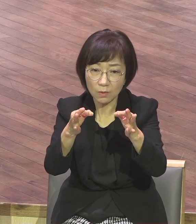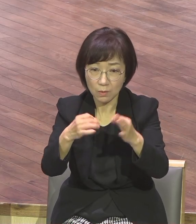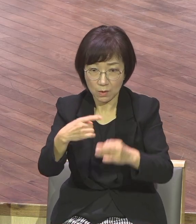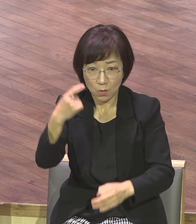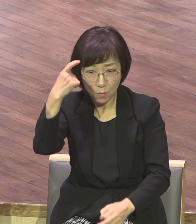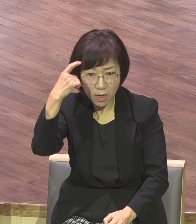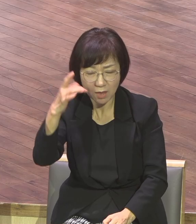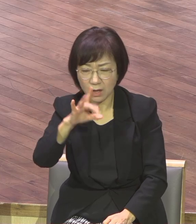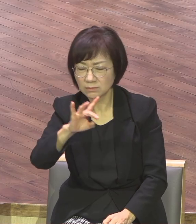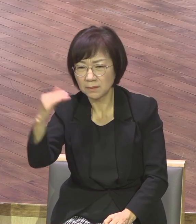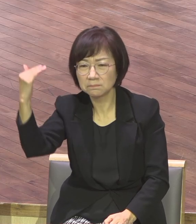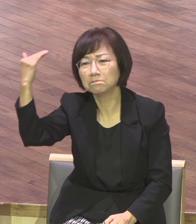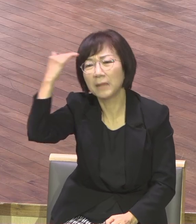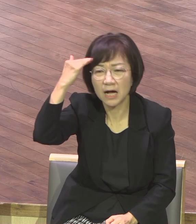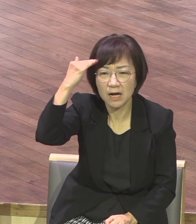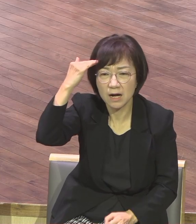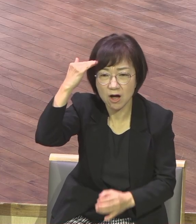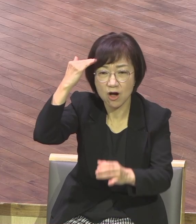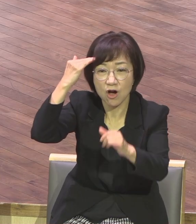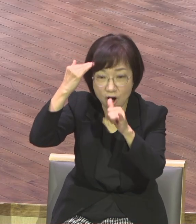있으니까 힘써 지켜라.